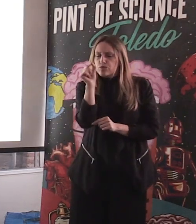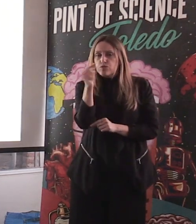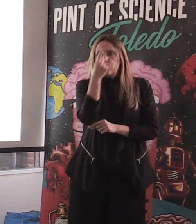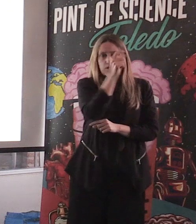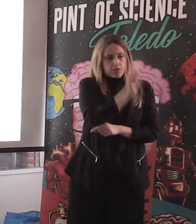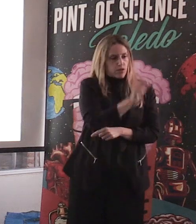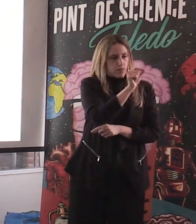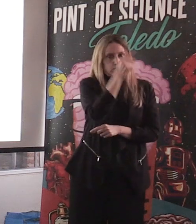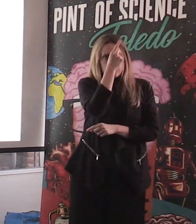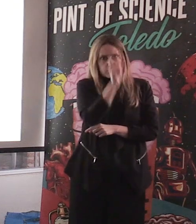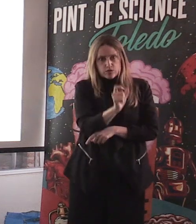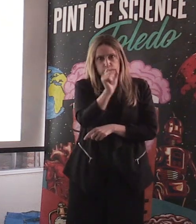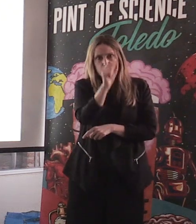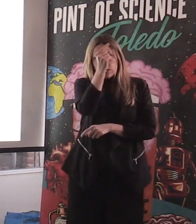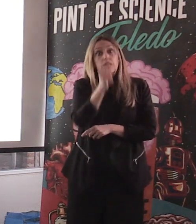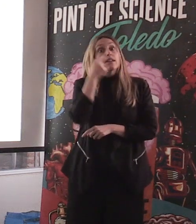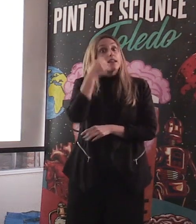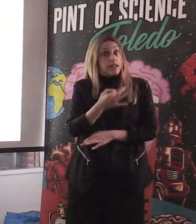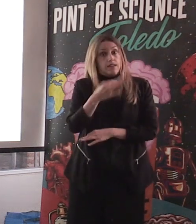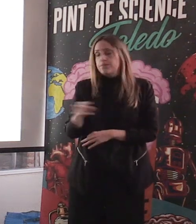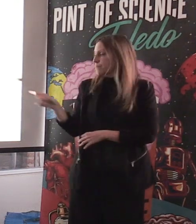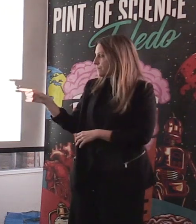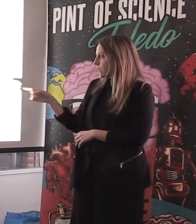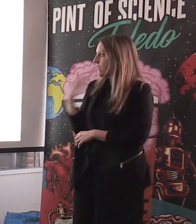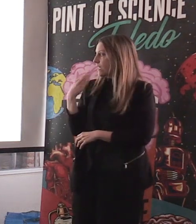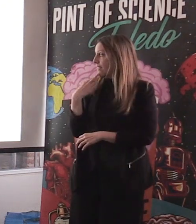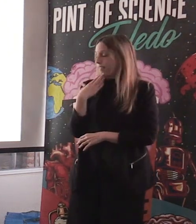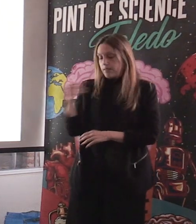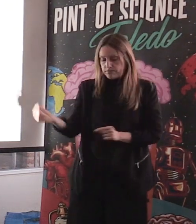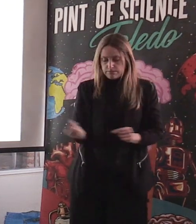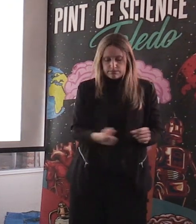real. Esto aquí es la edad de las personas,